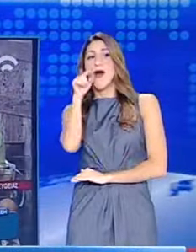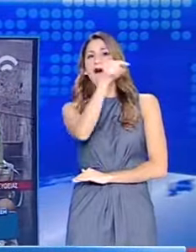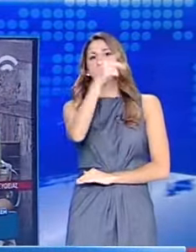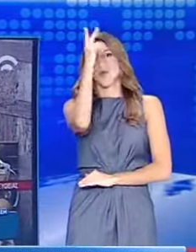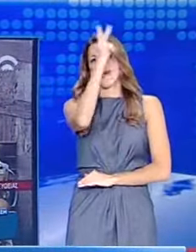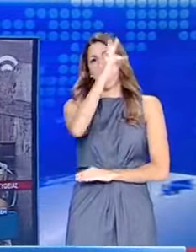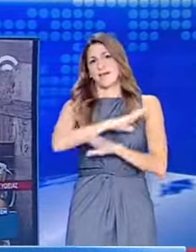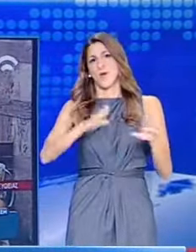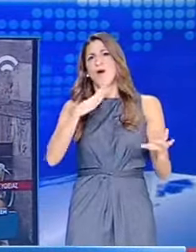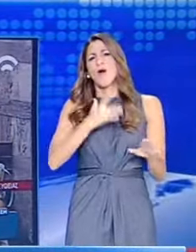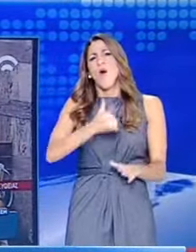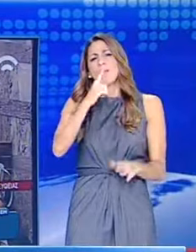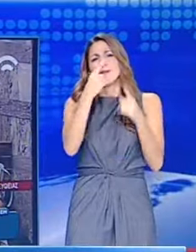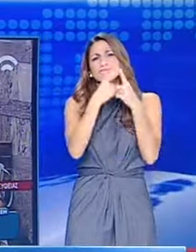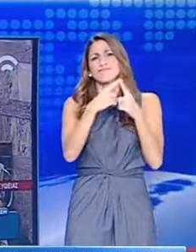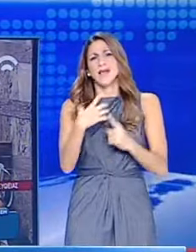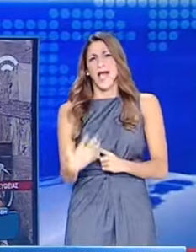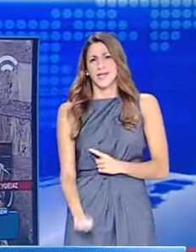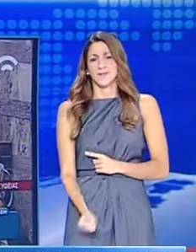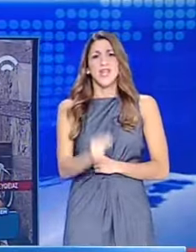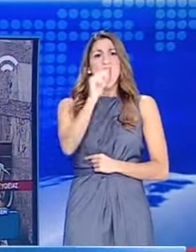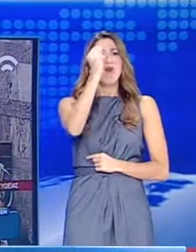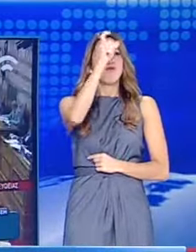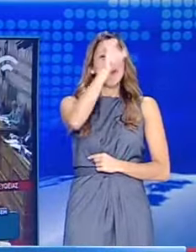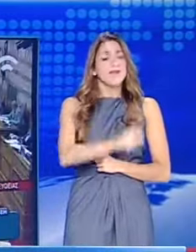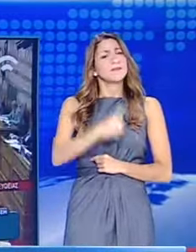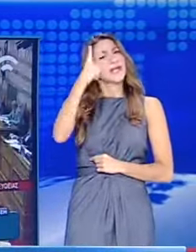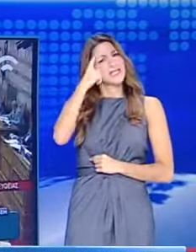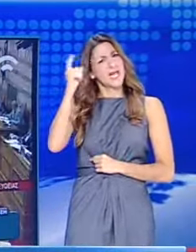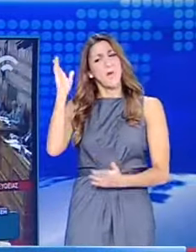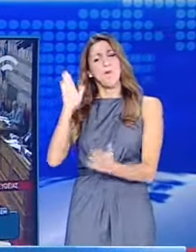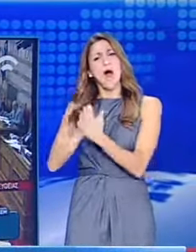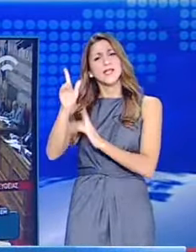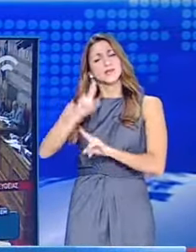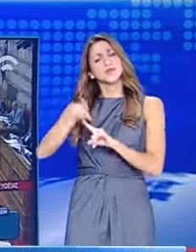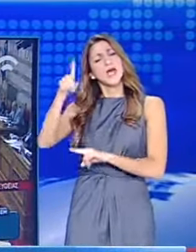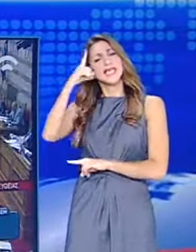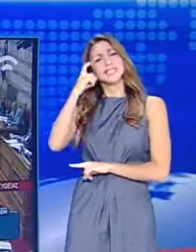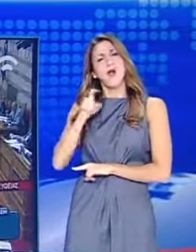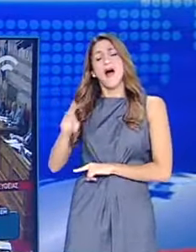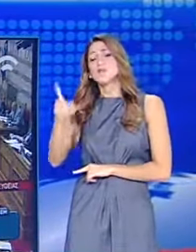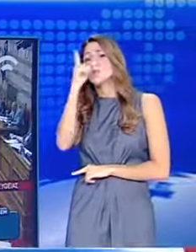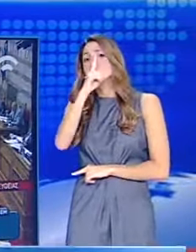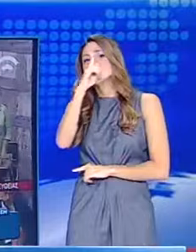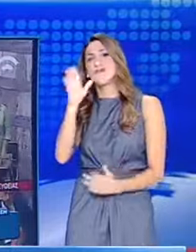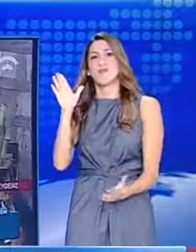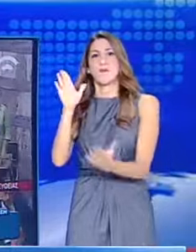πιστόλια ζάσταβα ο βουλευτής κατονόμασε τον προστατευόμενο μάρτυρα υποστηρίζοντας ότι είναι ψευδομάρτυρας άλλος